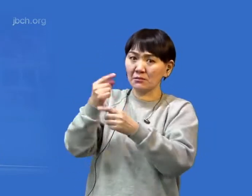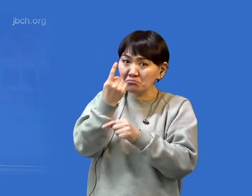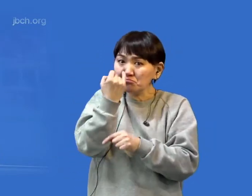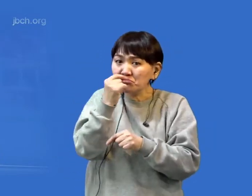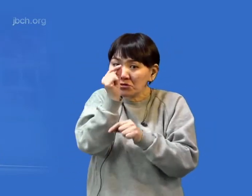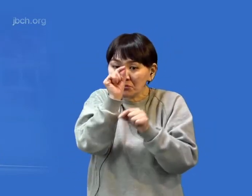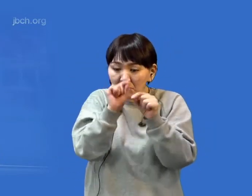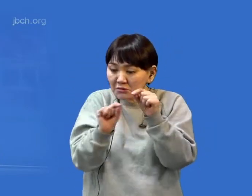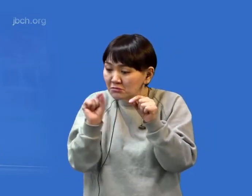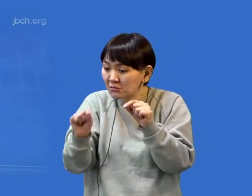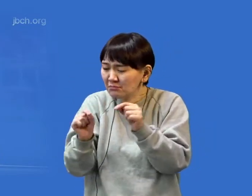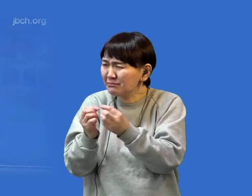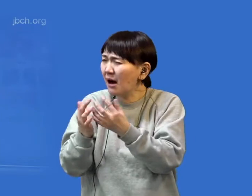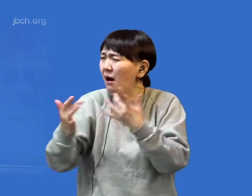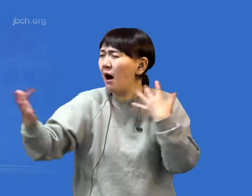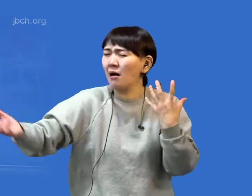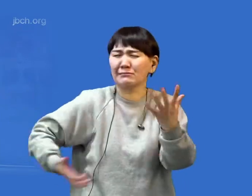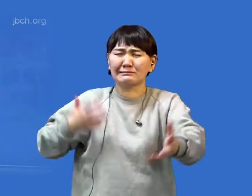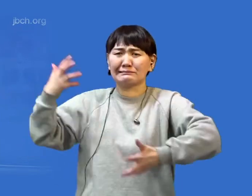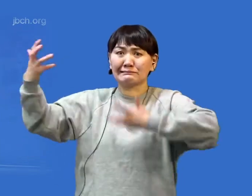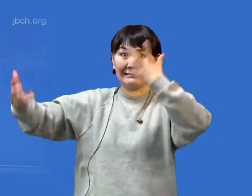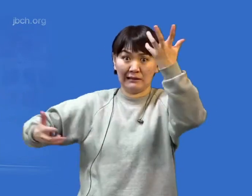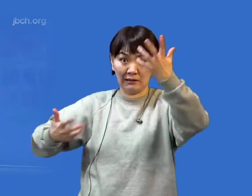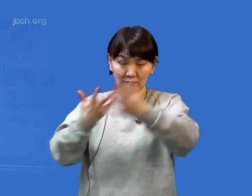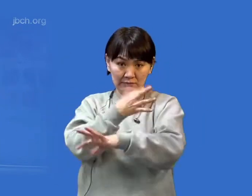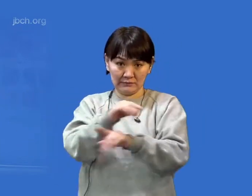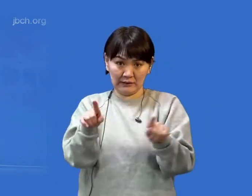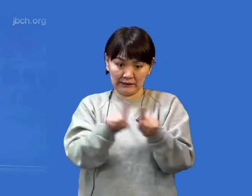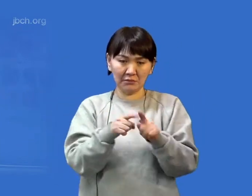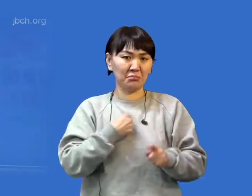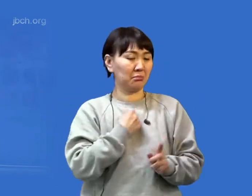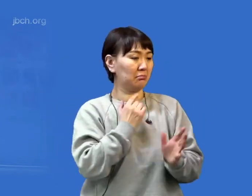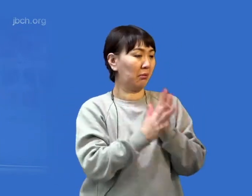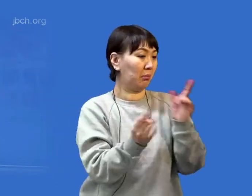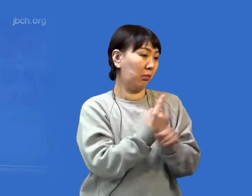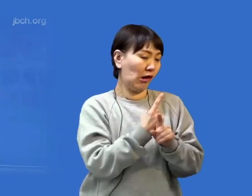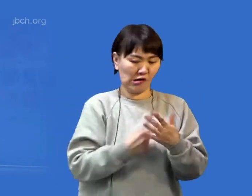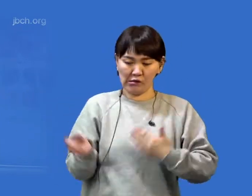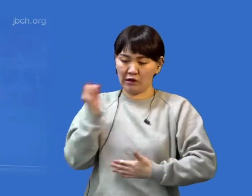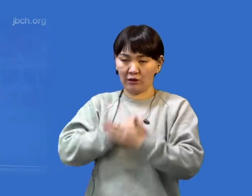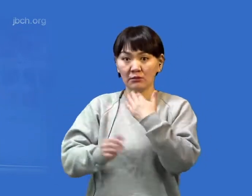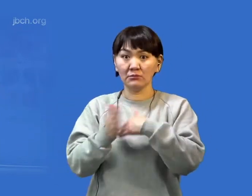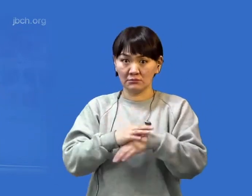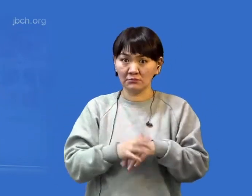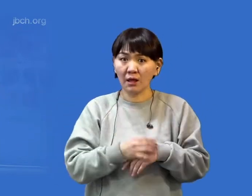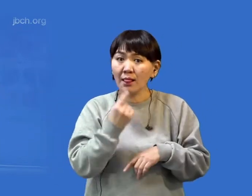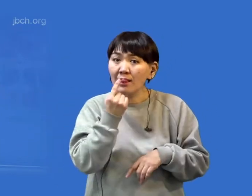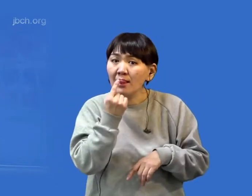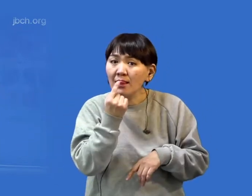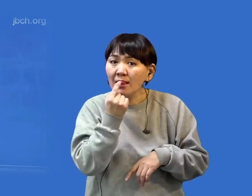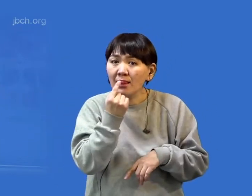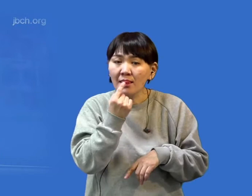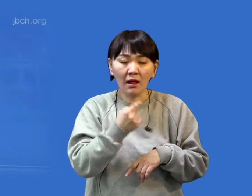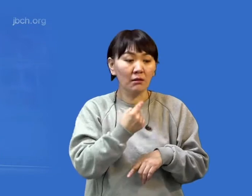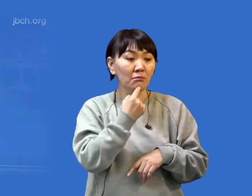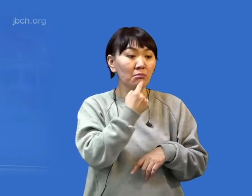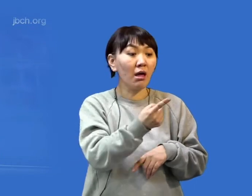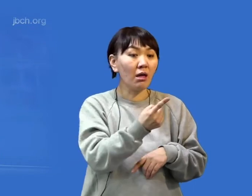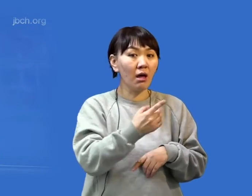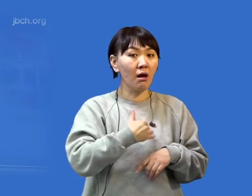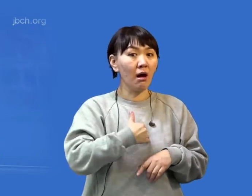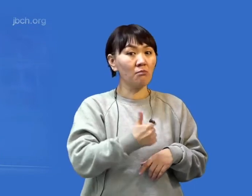ажээ. Тэгвэл энэ хилээ буруу ажилуулах юм бол үхнэ. Тэгвэл хил гэдэг амьлуулах бас өхүүлэх хүчтэй гэж